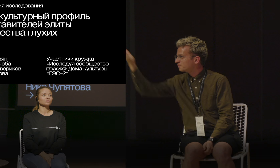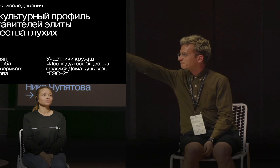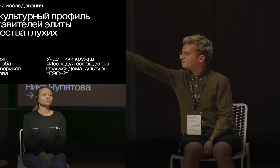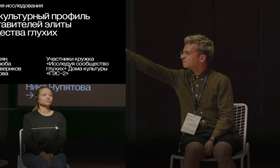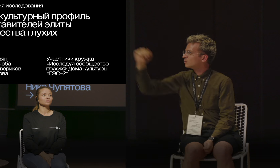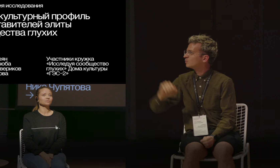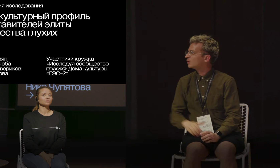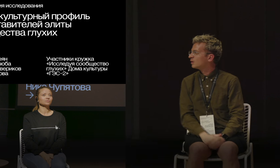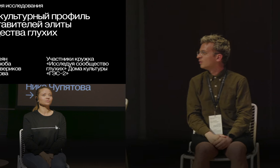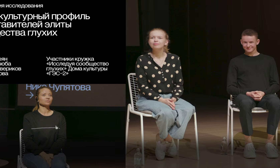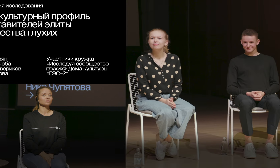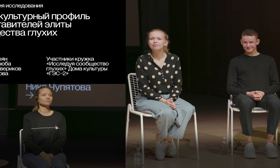вопросы?